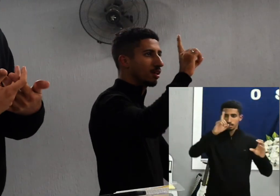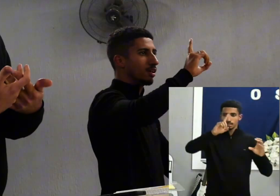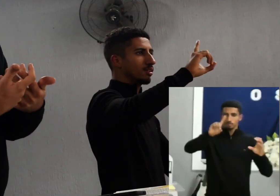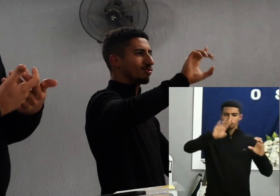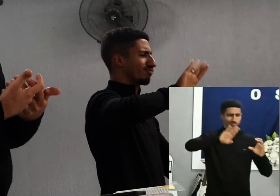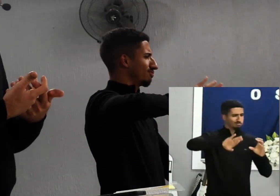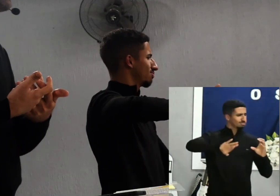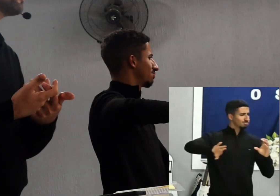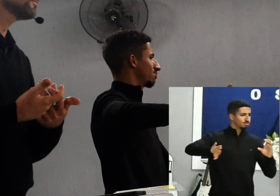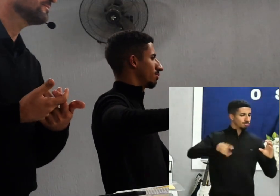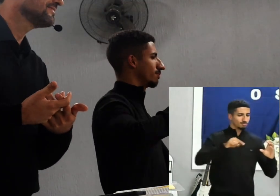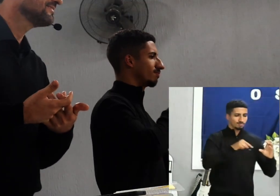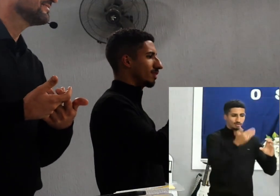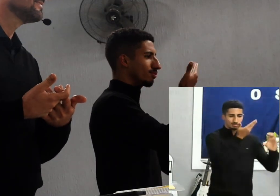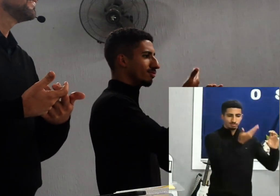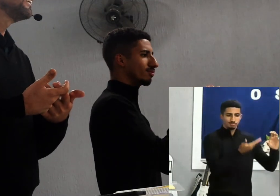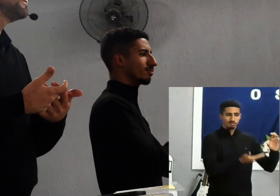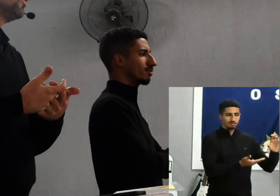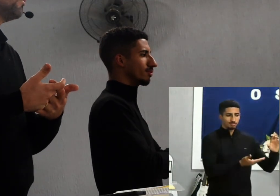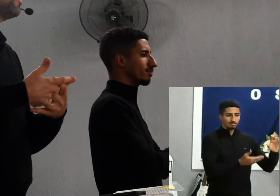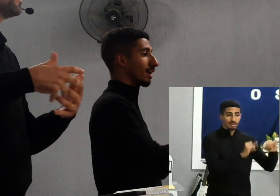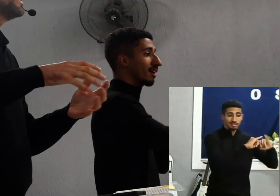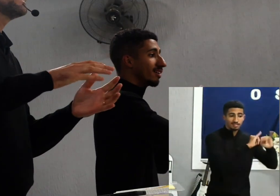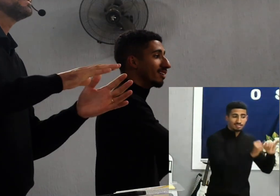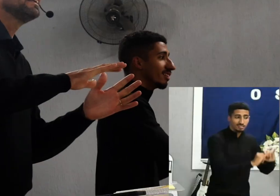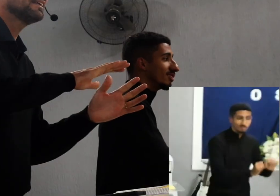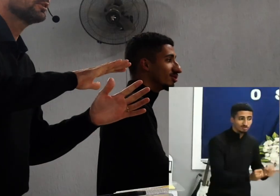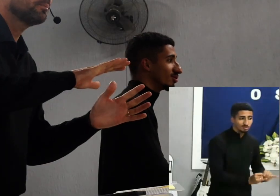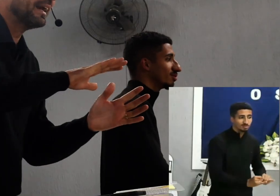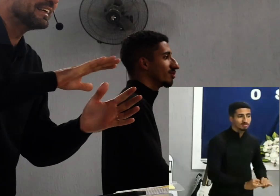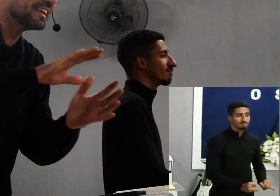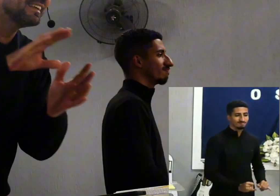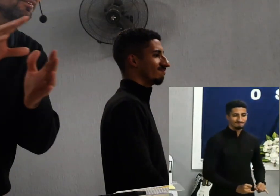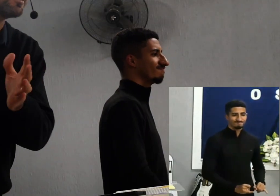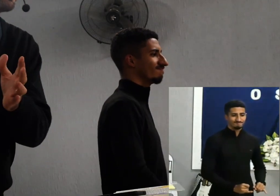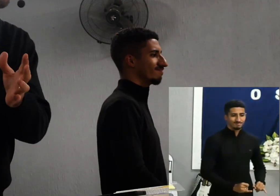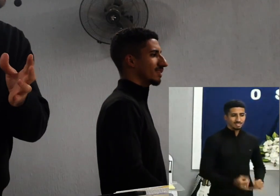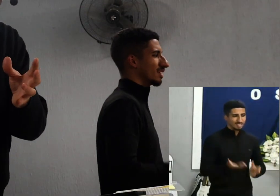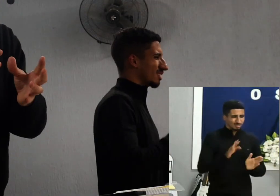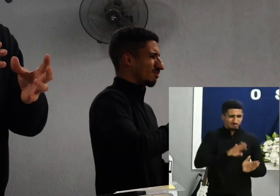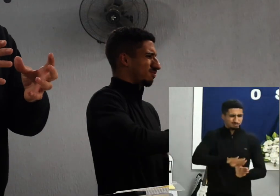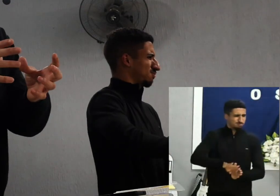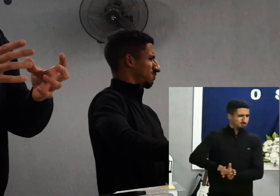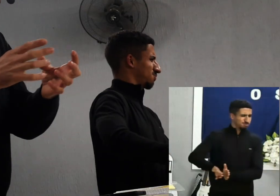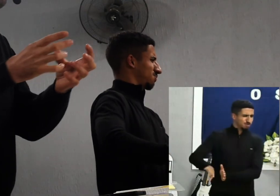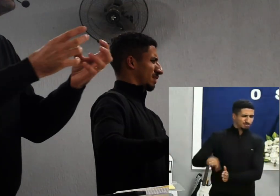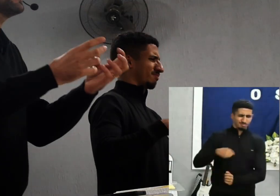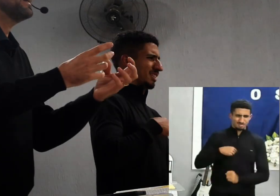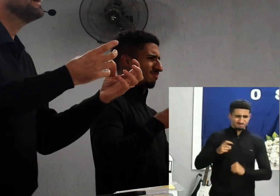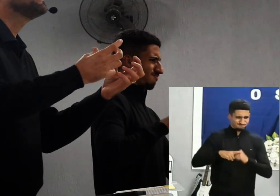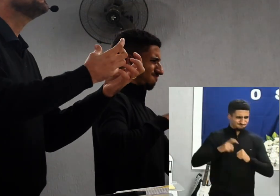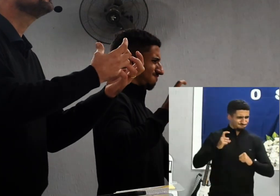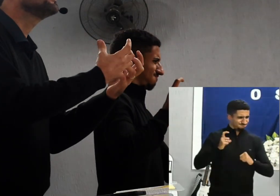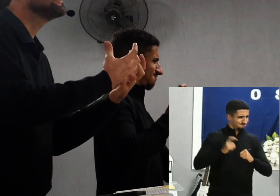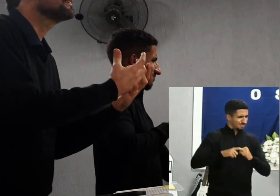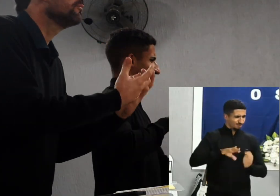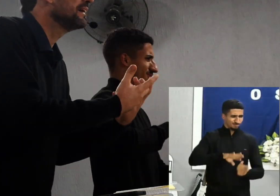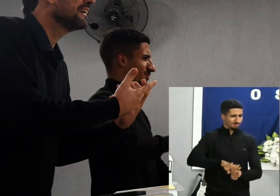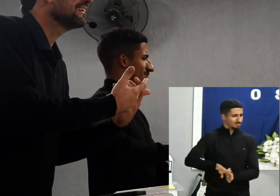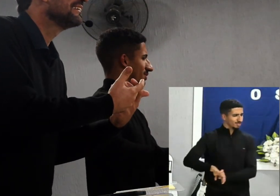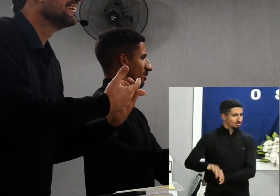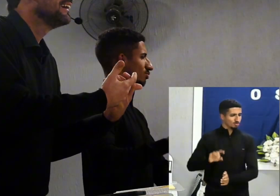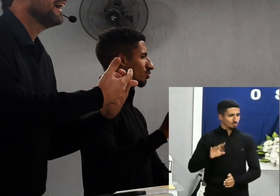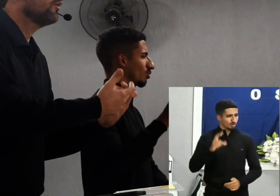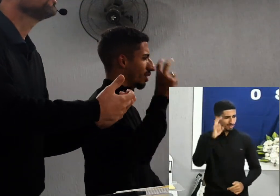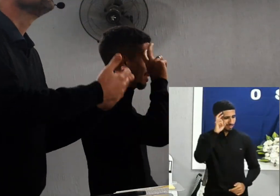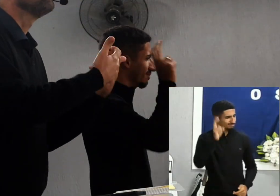arrogância por causa disso. Uma arrogância que despreza Deus e se apega à inteligência